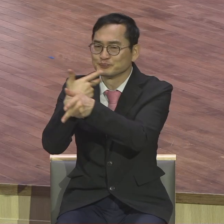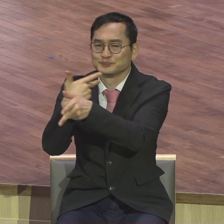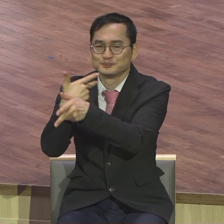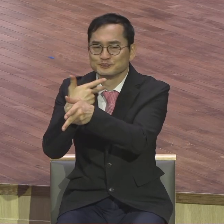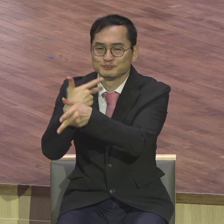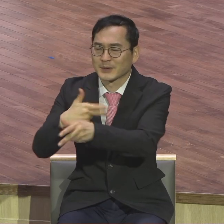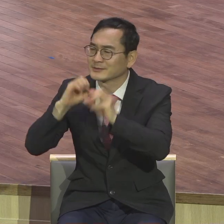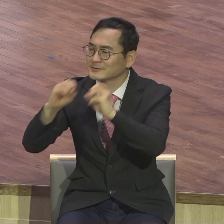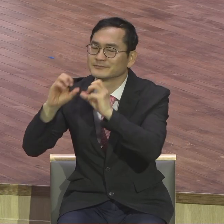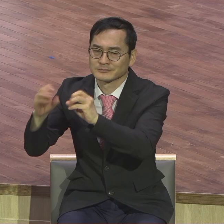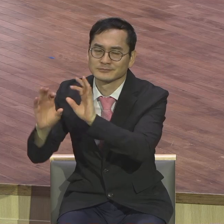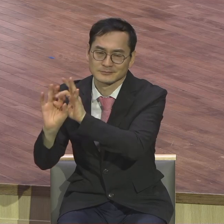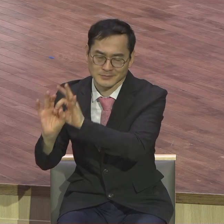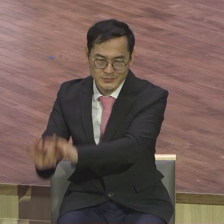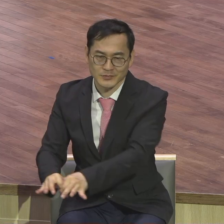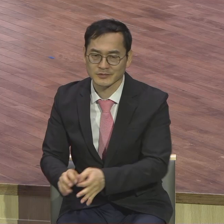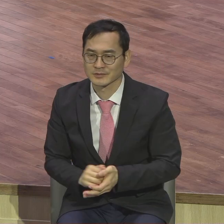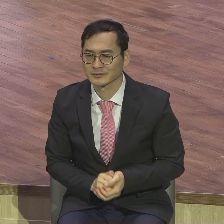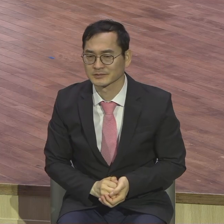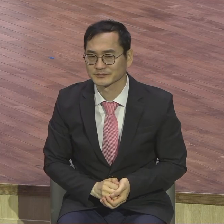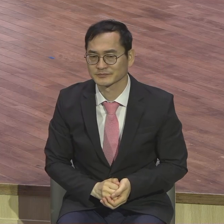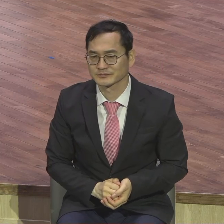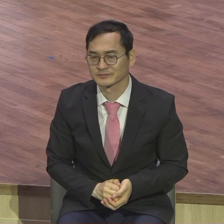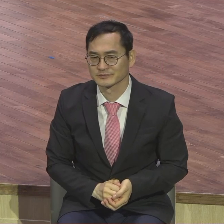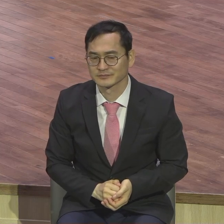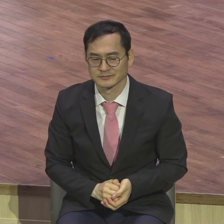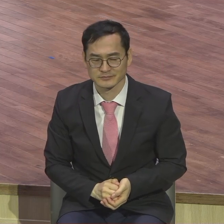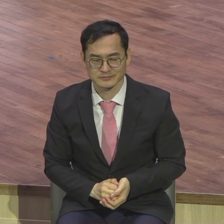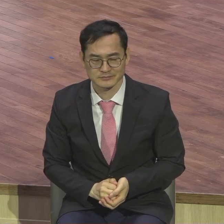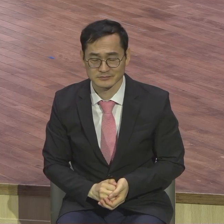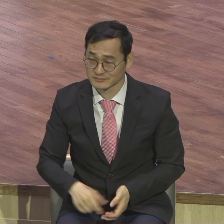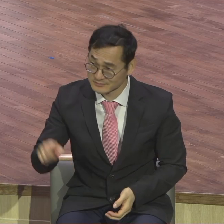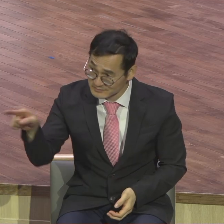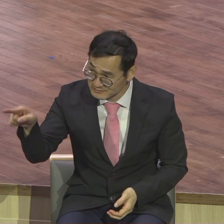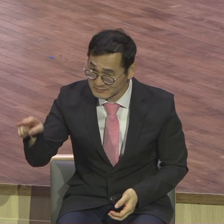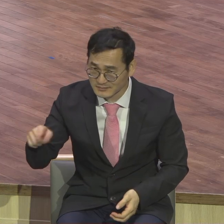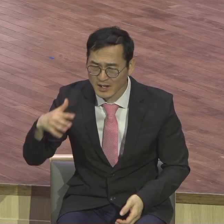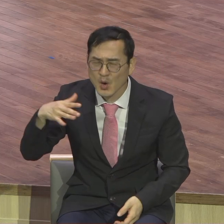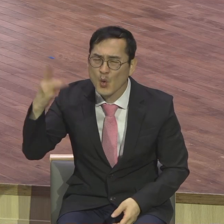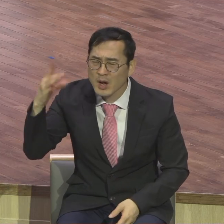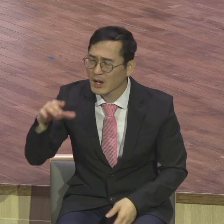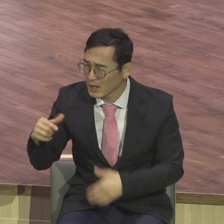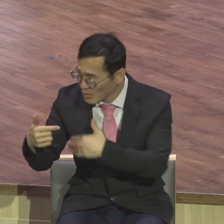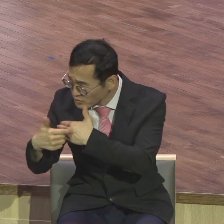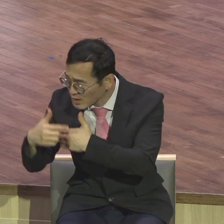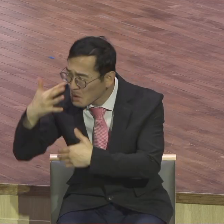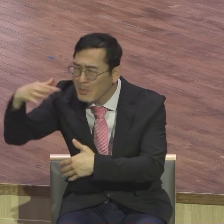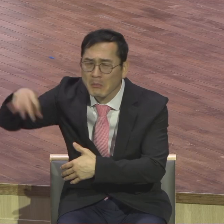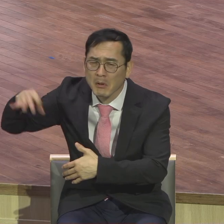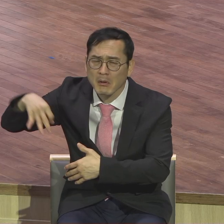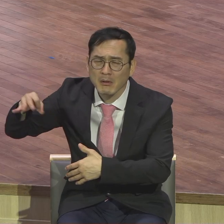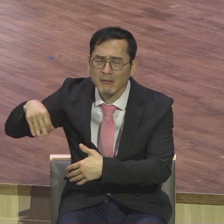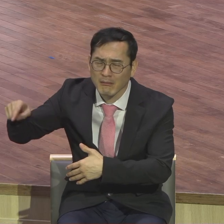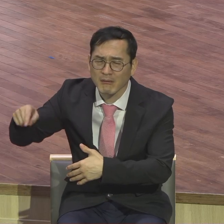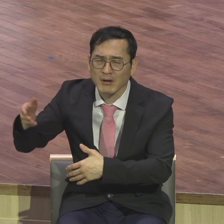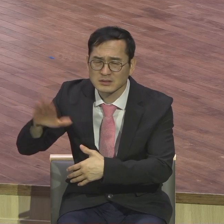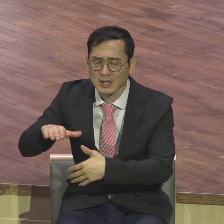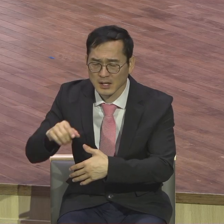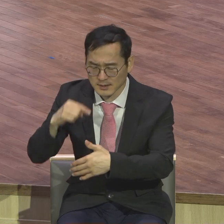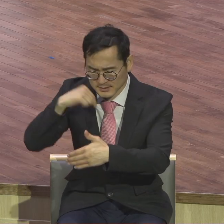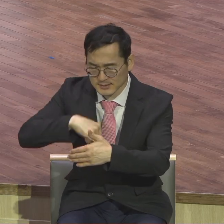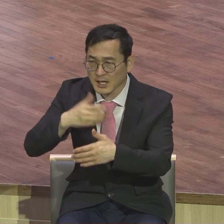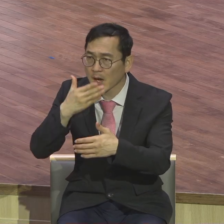내 문제 내 문제 그분도 별 볼이 없는 사람입니다. 그런데 눈이 열려 복음을